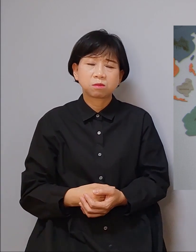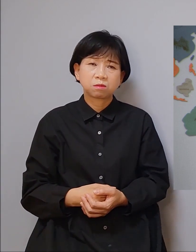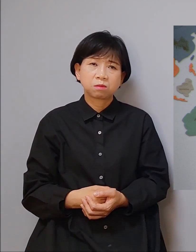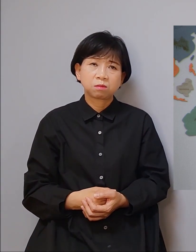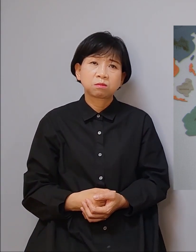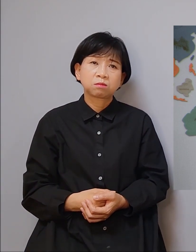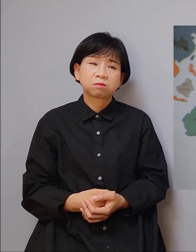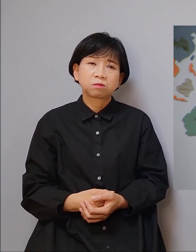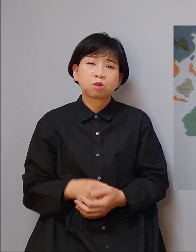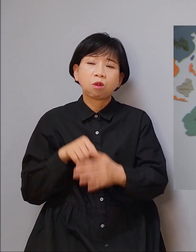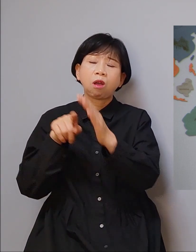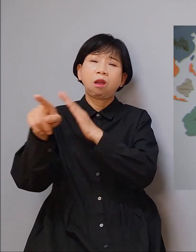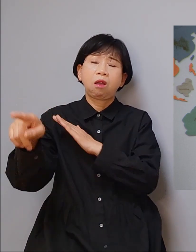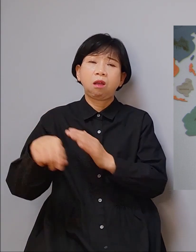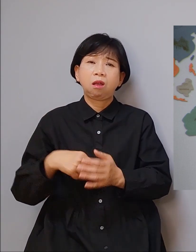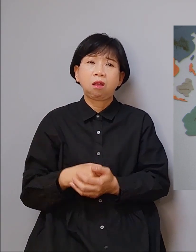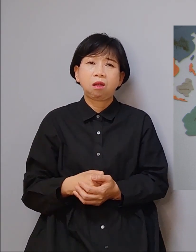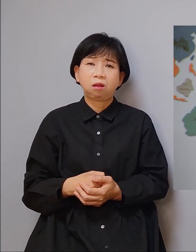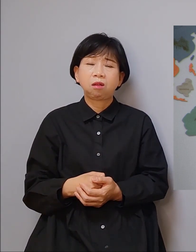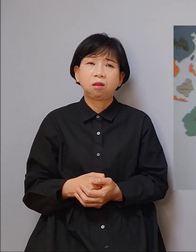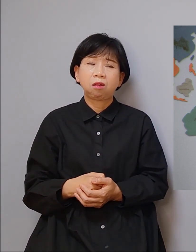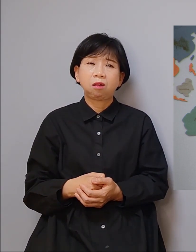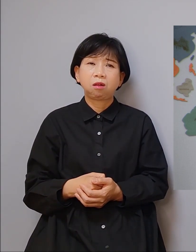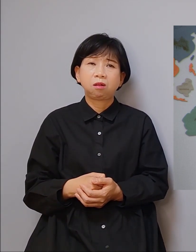그런데 시종인 이 왕자가